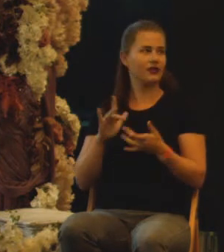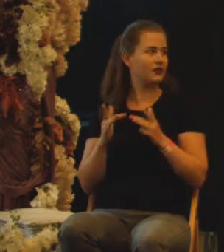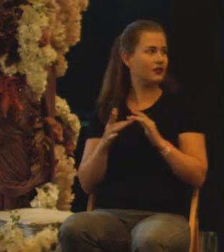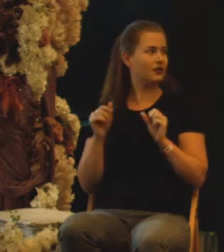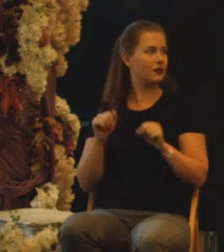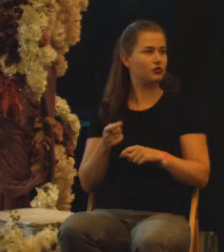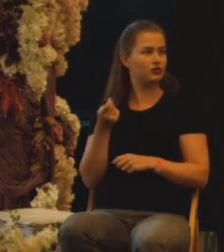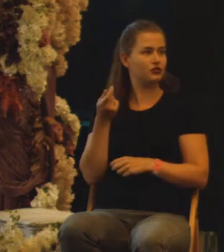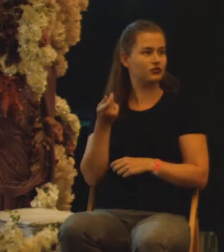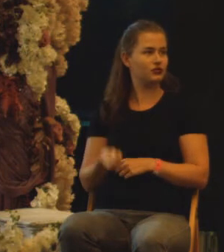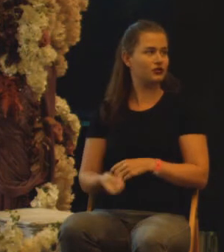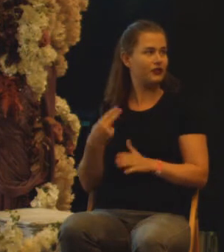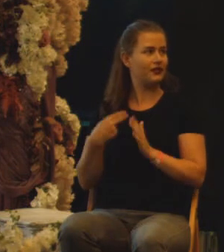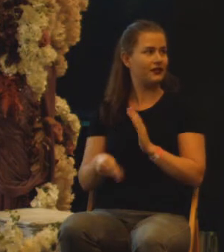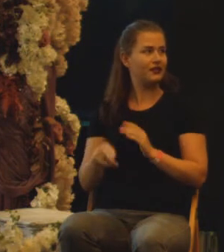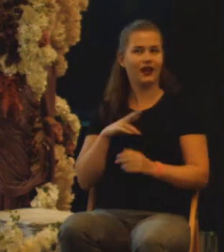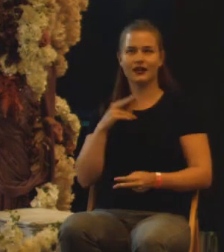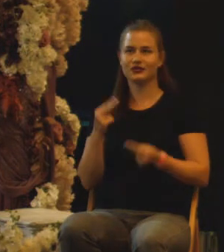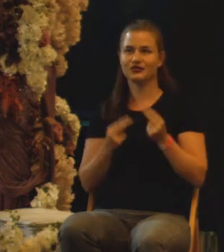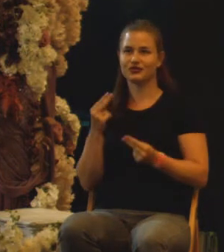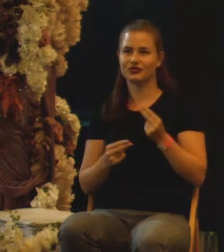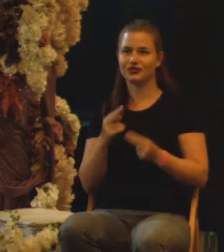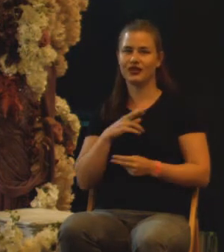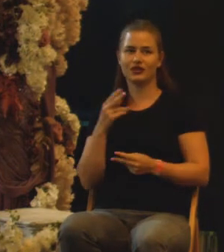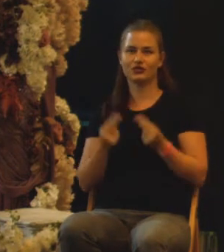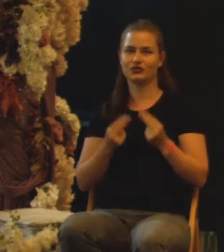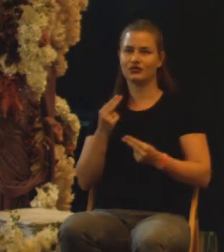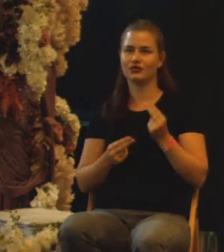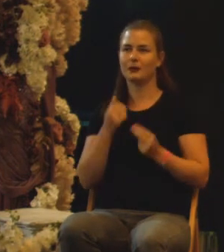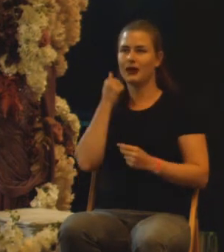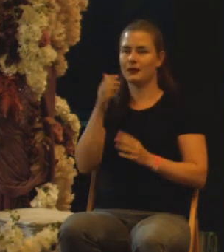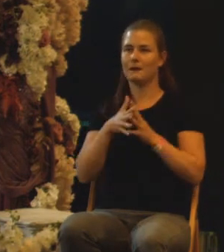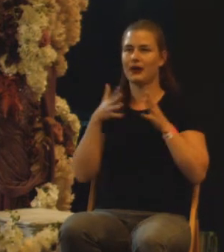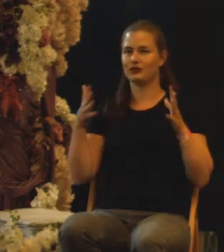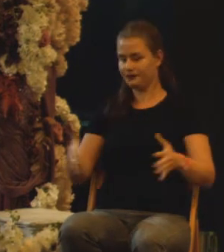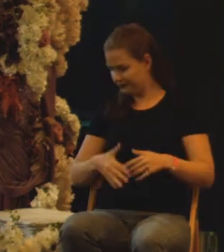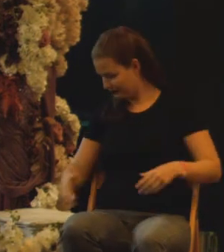интернете можно чуть дешевле, по-моему. Я шучу, шучу. Все, я шучу. Спасибо вам еще раз.